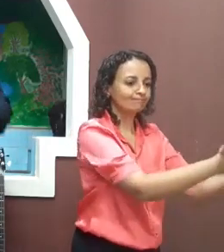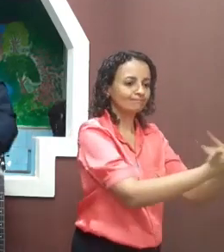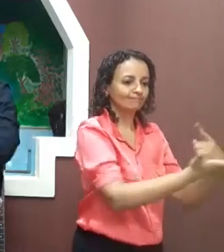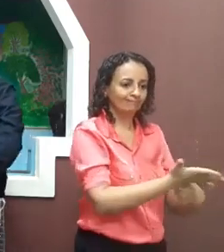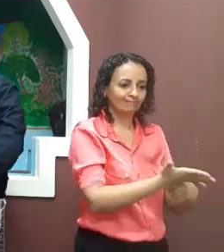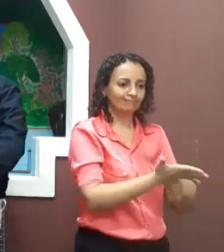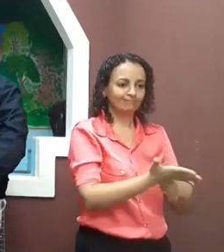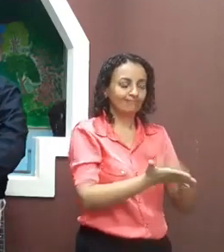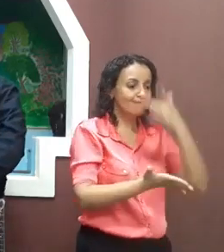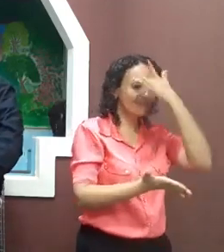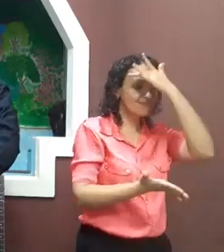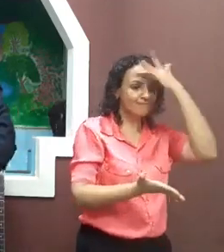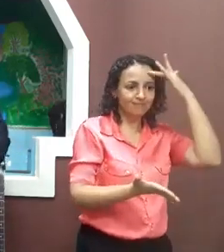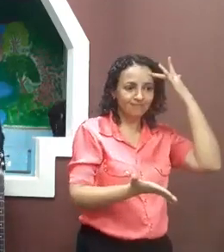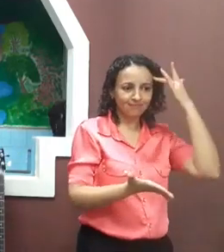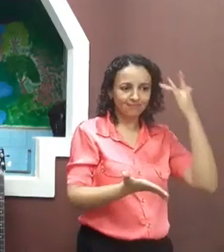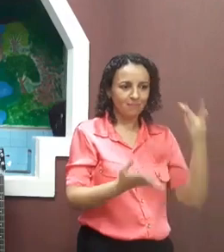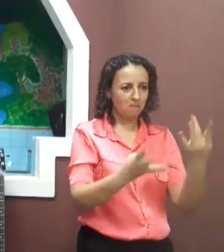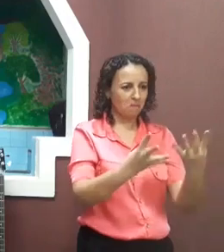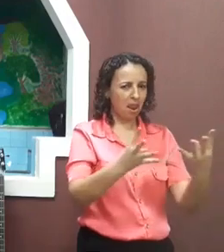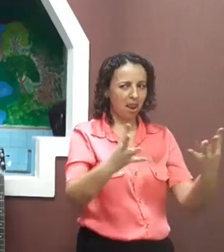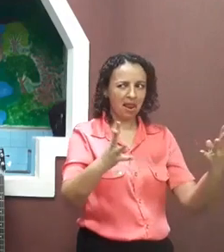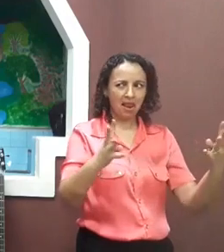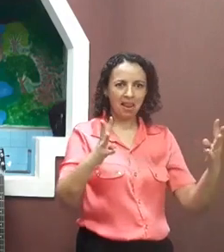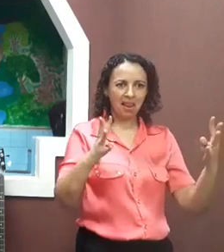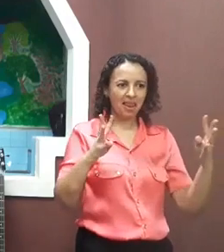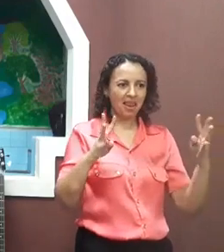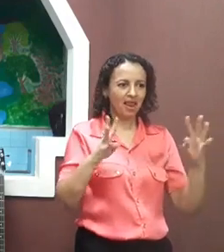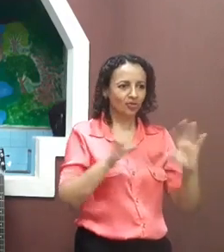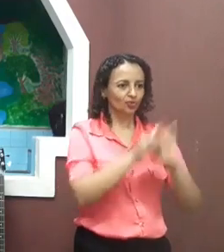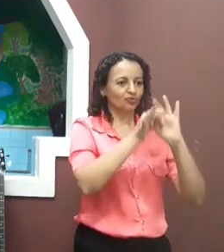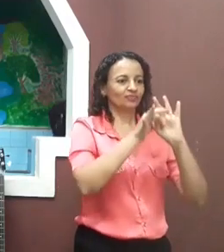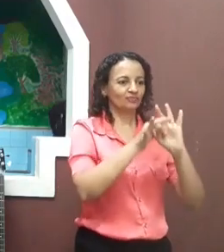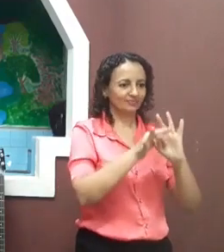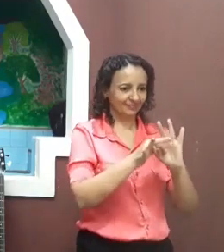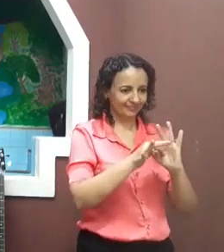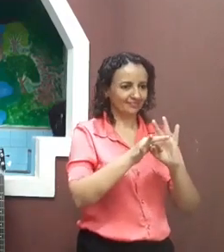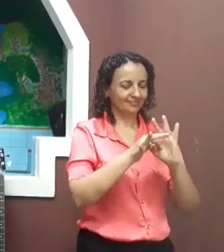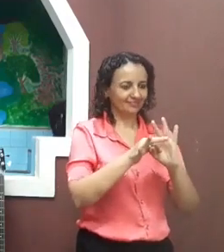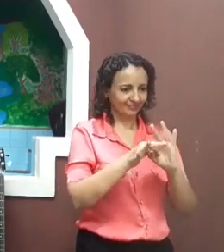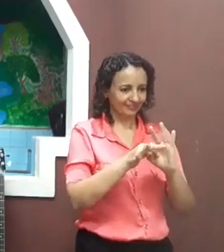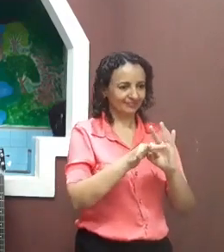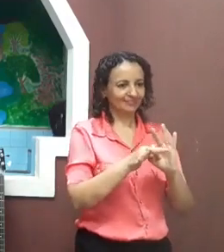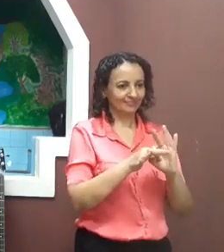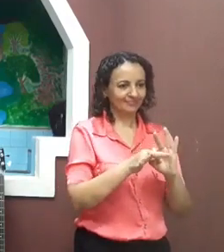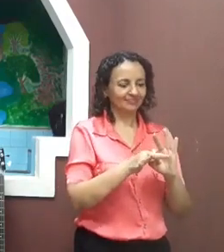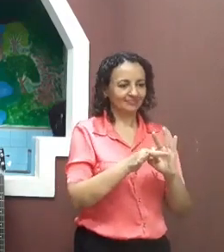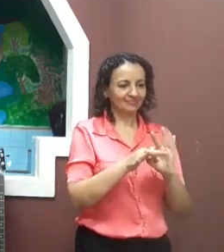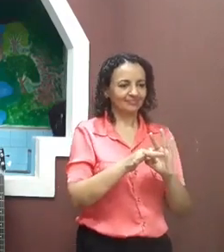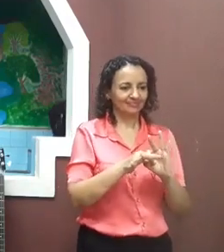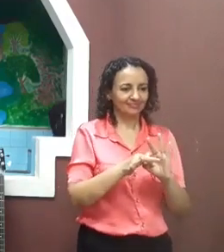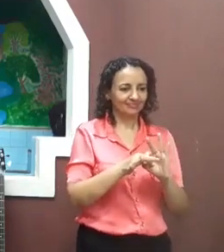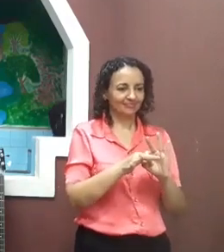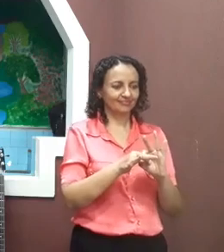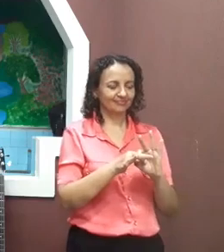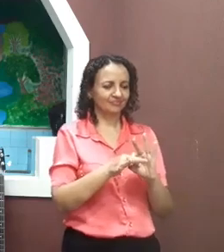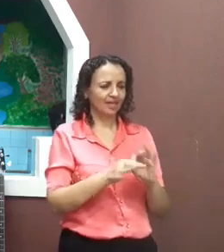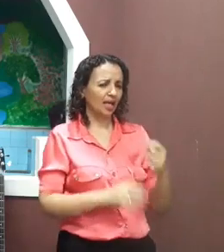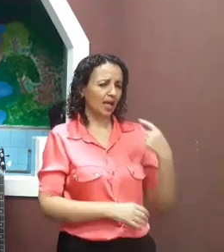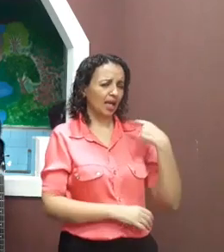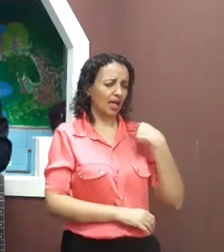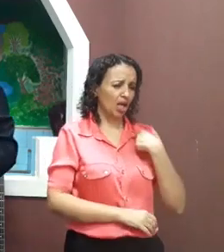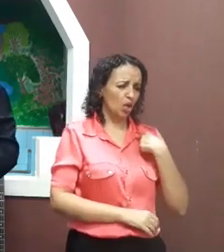chama igreja. Está entendendo que não dá certo esse negócio de ai, pastor, eu assisto o